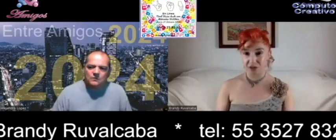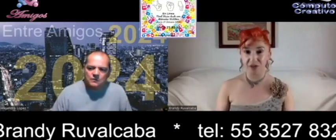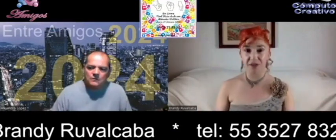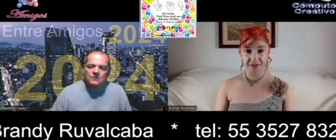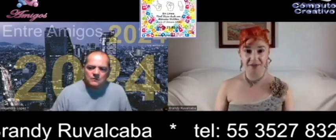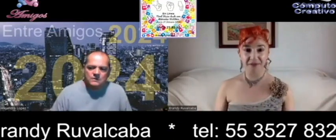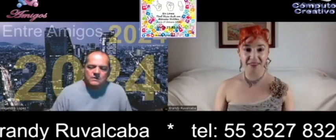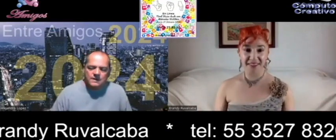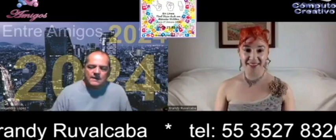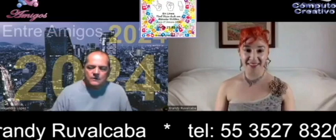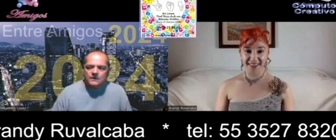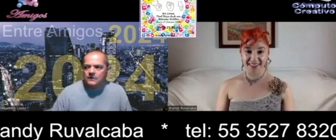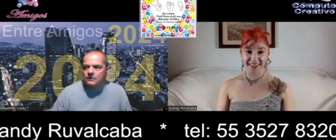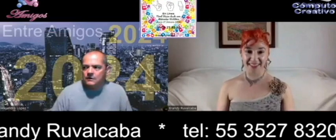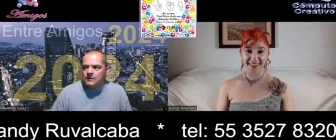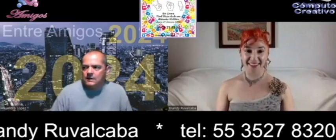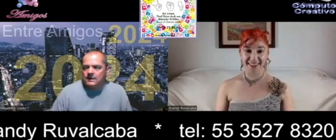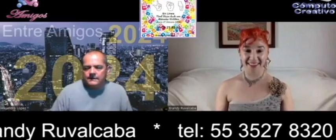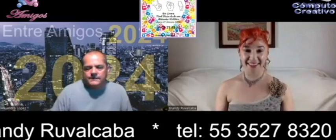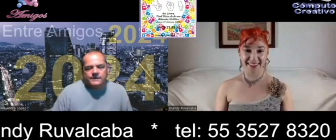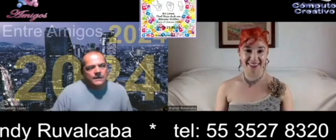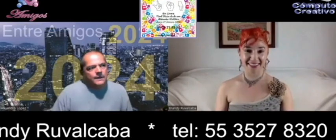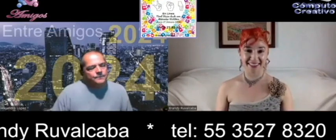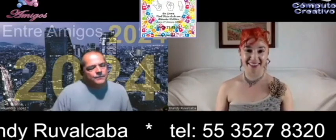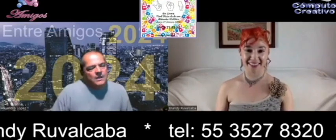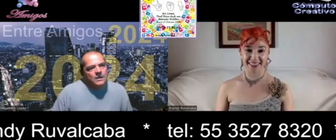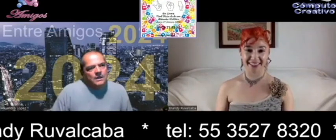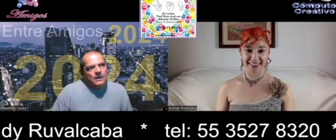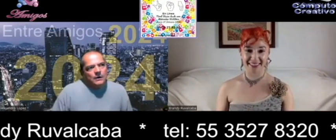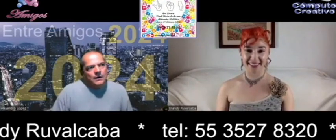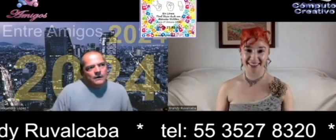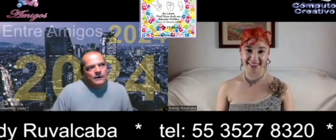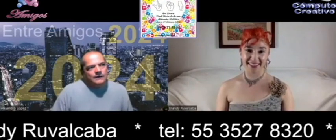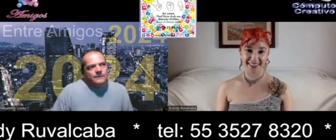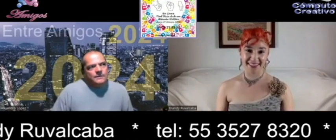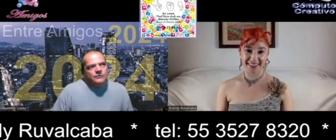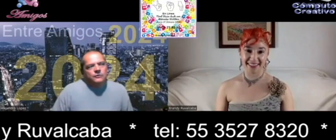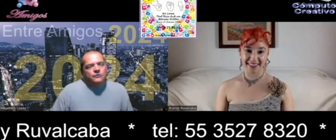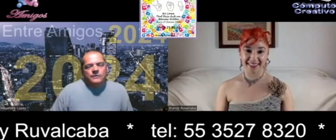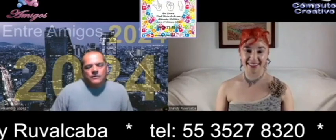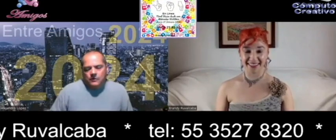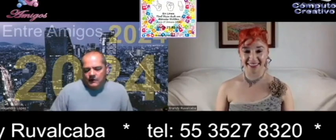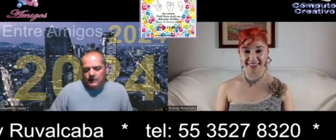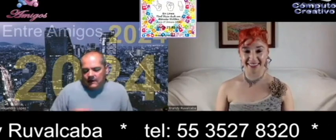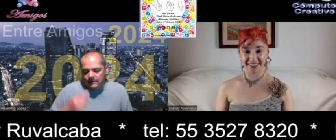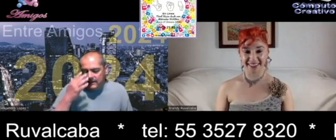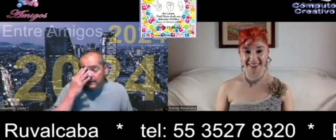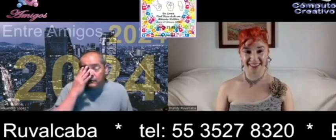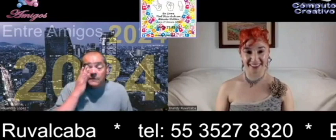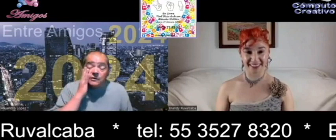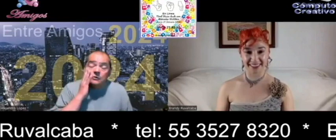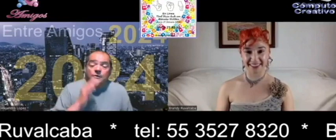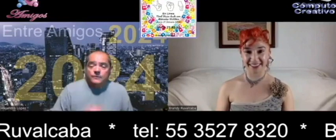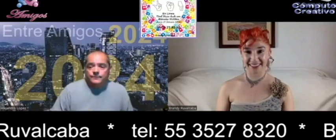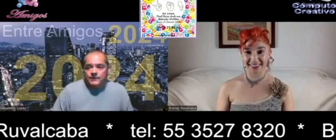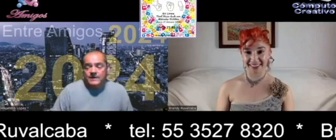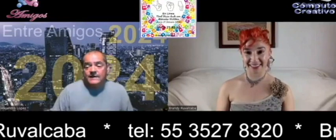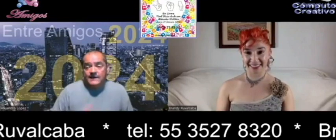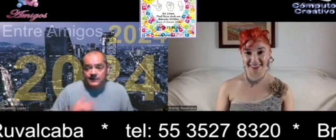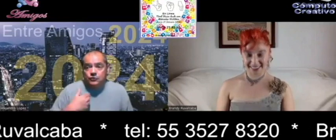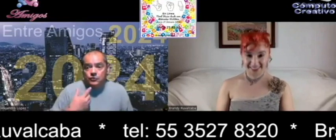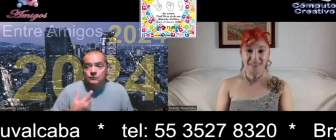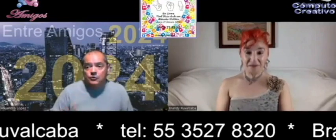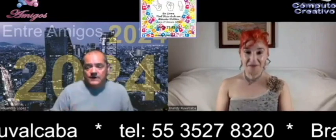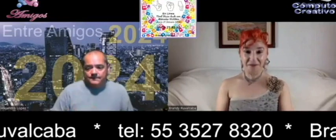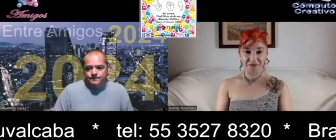mucho. Sí, claro, claro. Este, también yo me acuerdo, la hermana de un amigo mío. ella